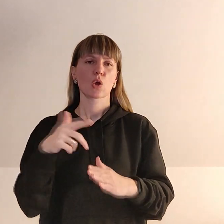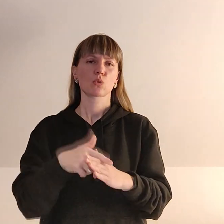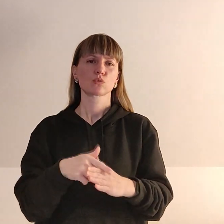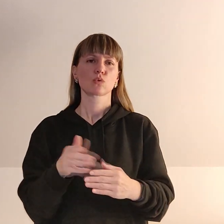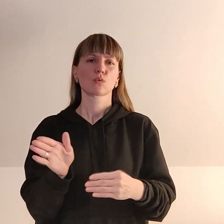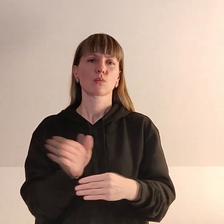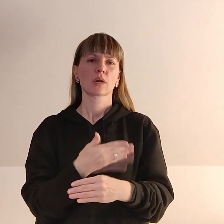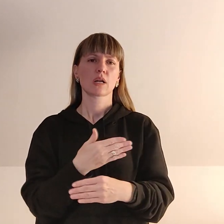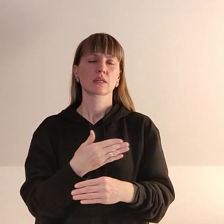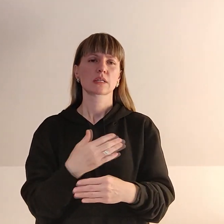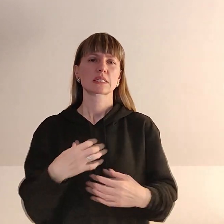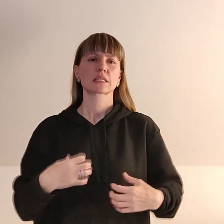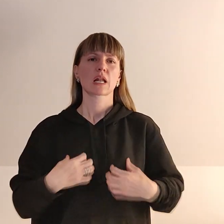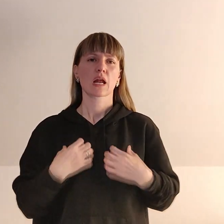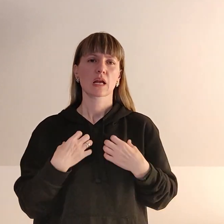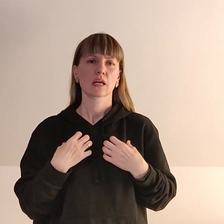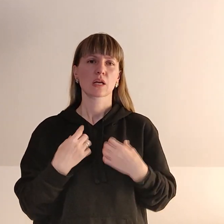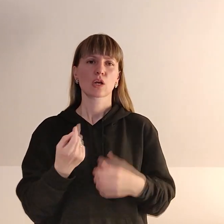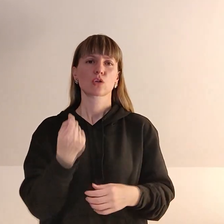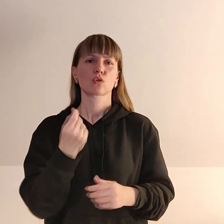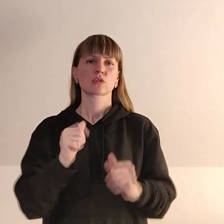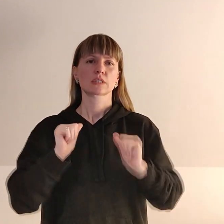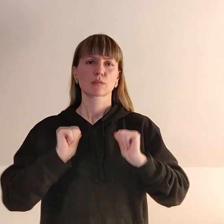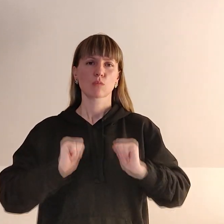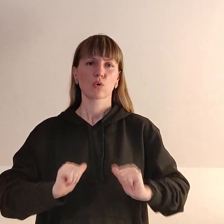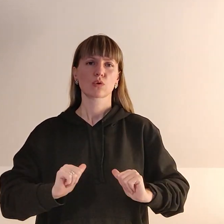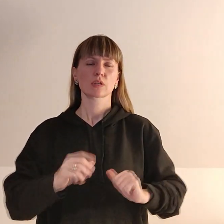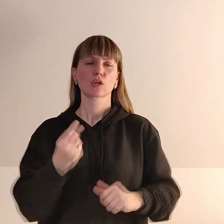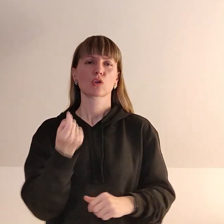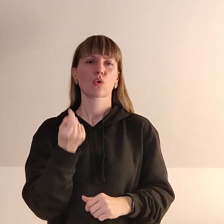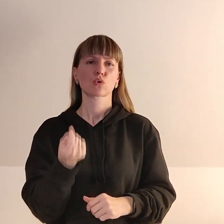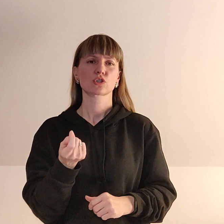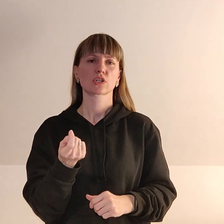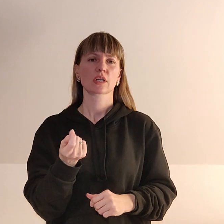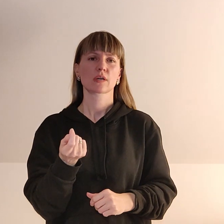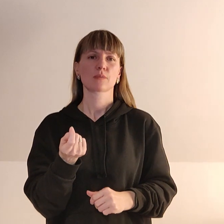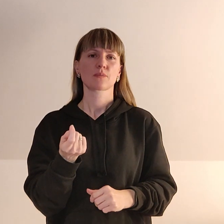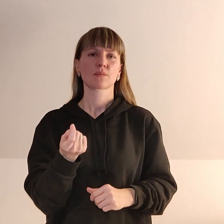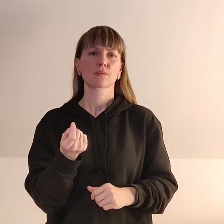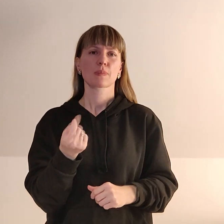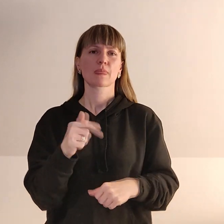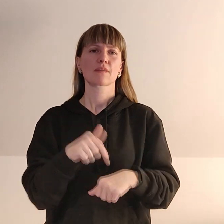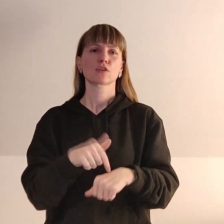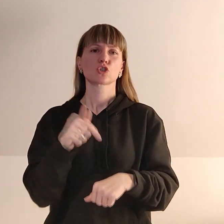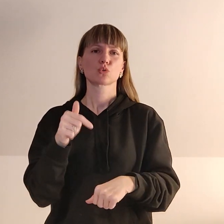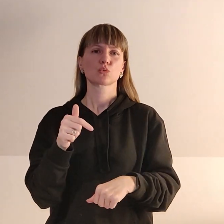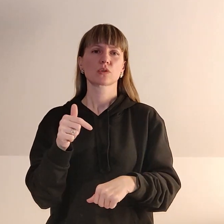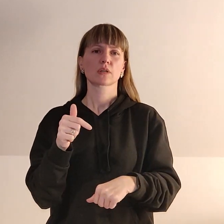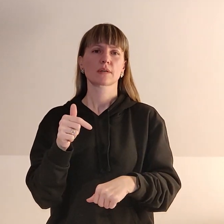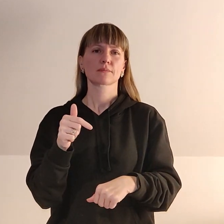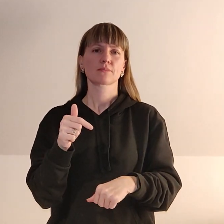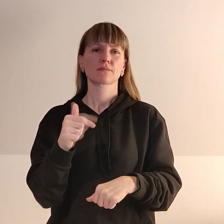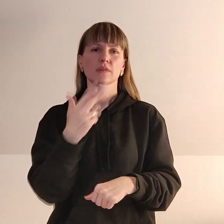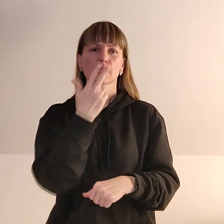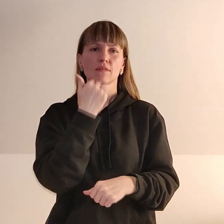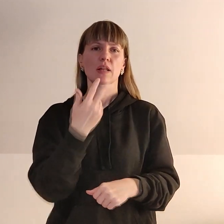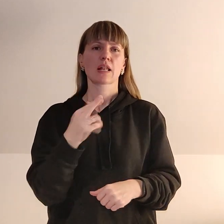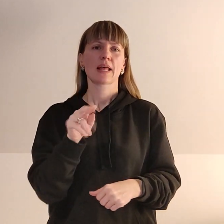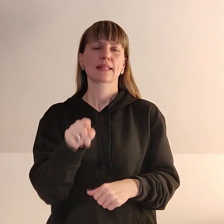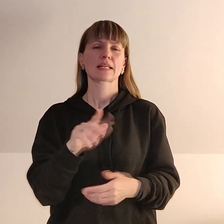подолати страхи, трошки заспокоїтися, трошки відчути звичний для них стан